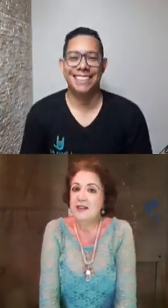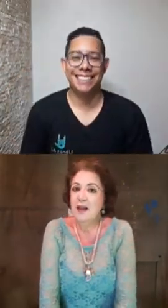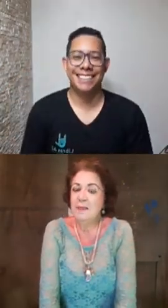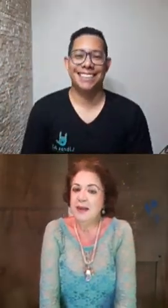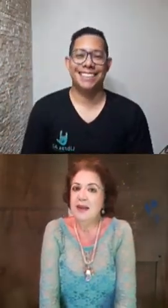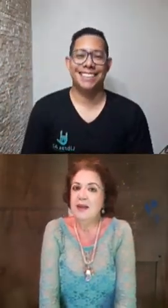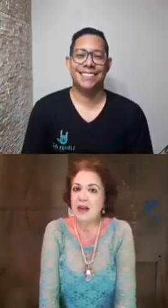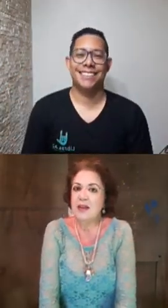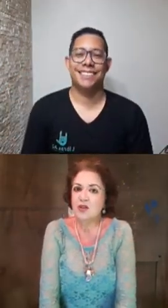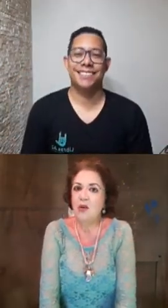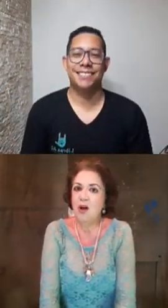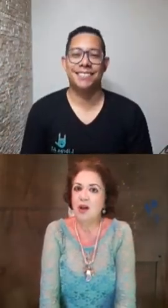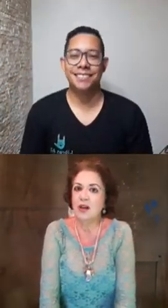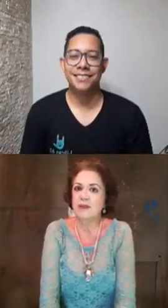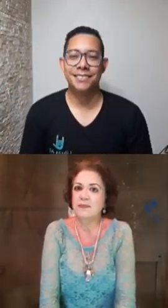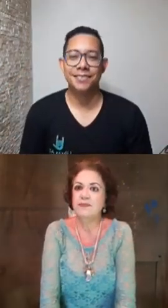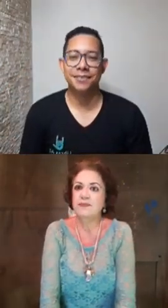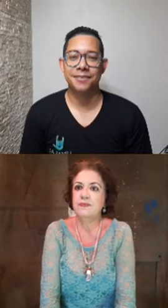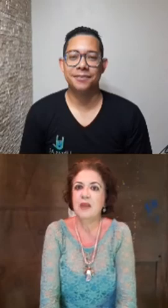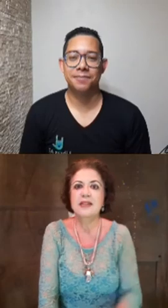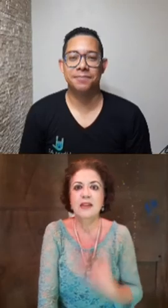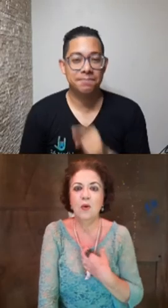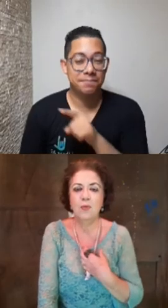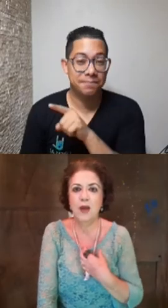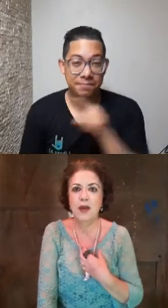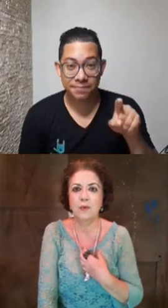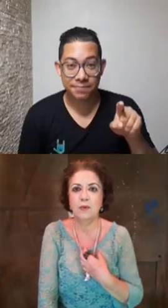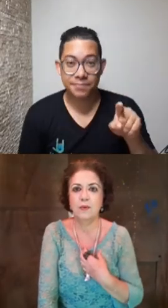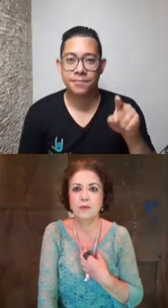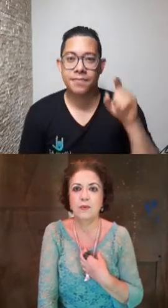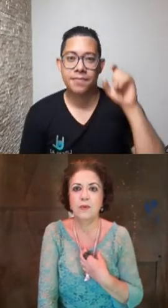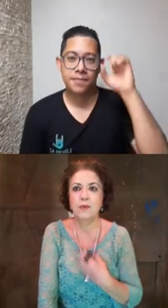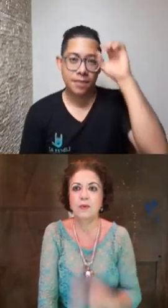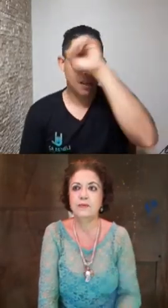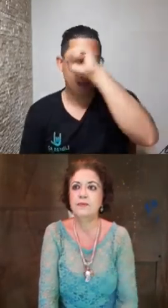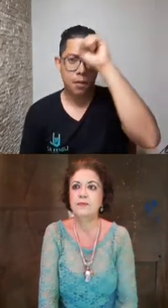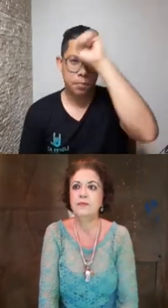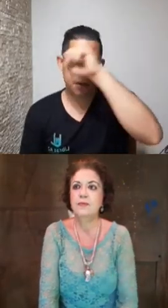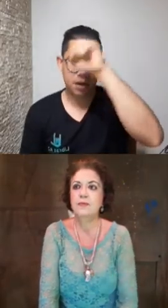Vocês aprenderam na escola, assim como eu,